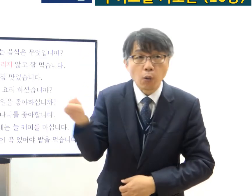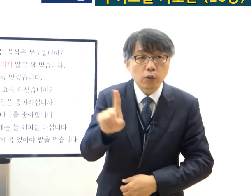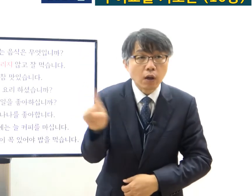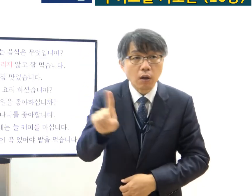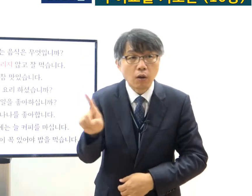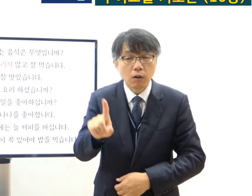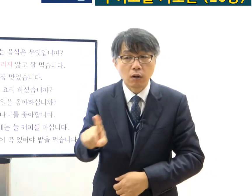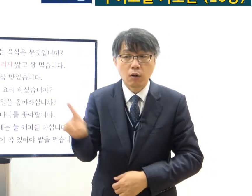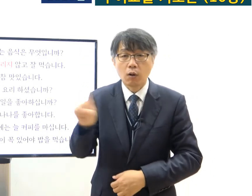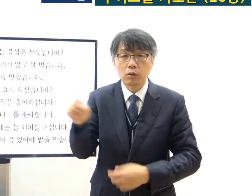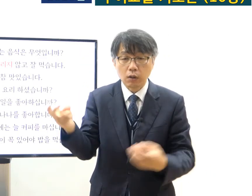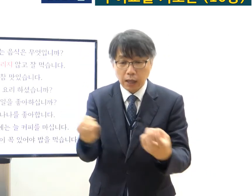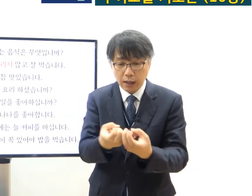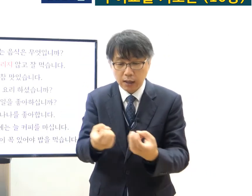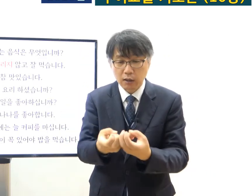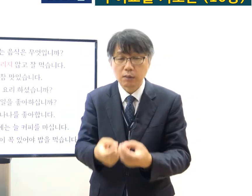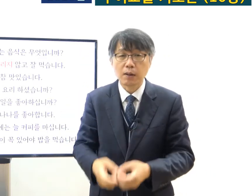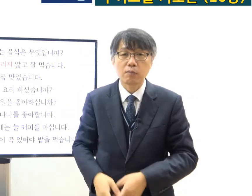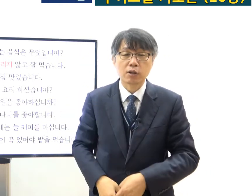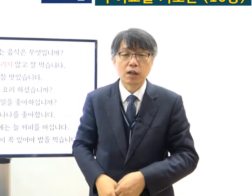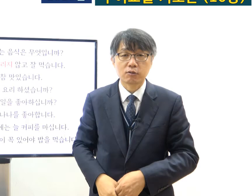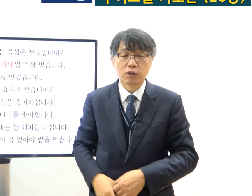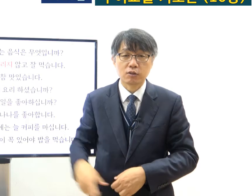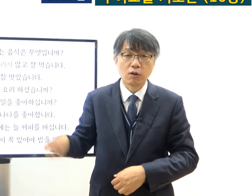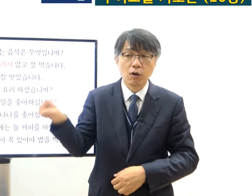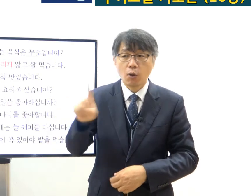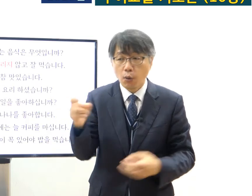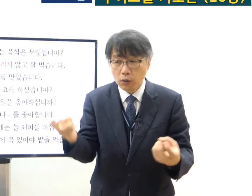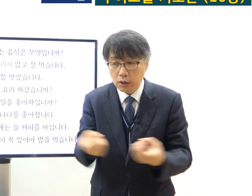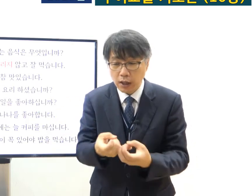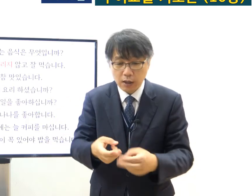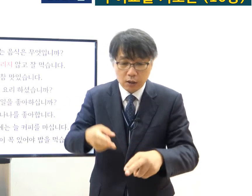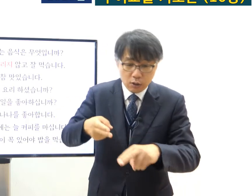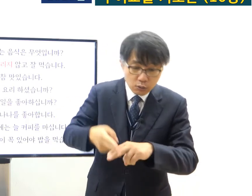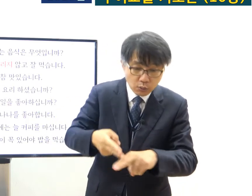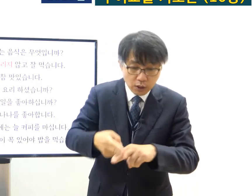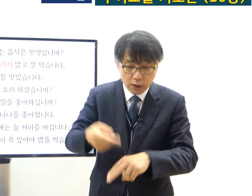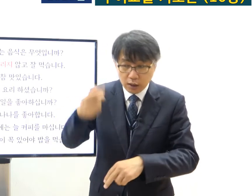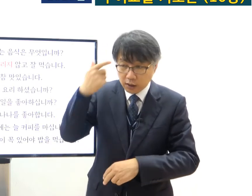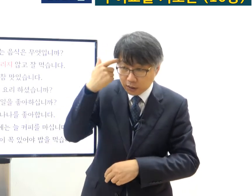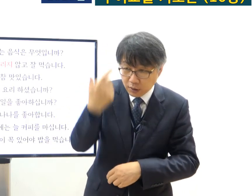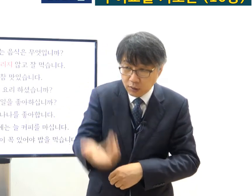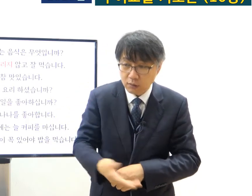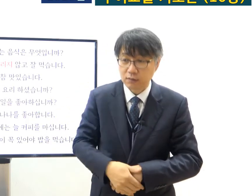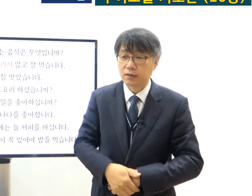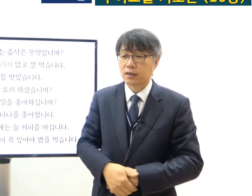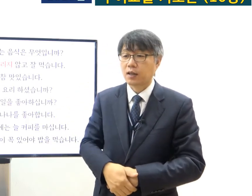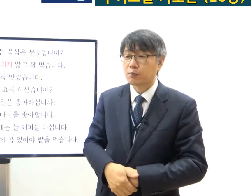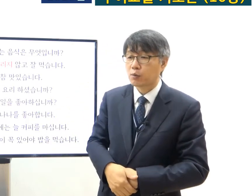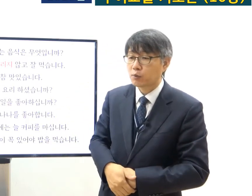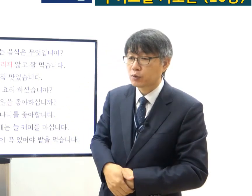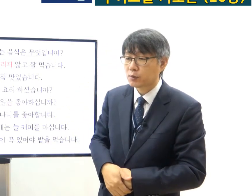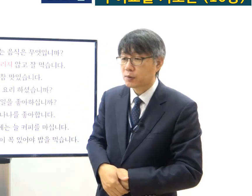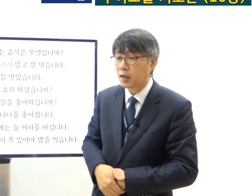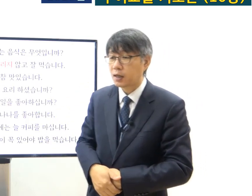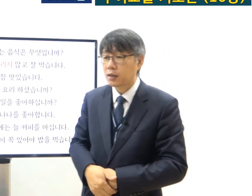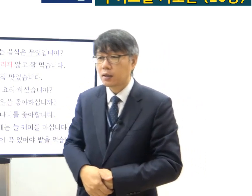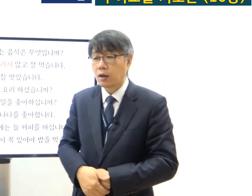어떻게? 어떤 방법으로 이렇게 할 수 있겠죠? 어떻게 요리하셨어요? 이렇게 물어볼 수 있습니다.